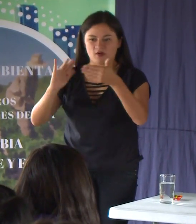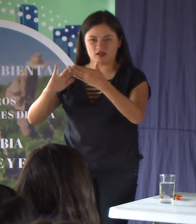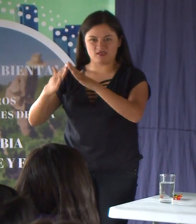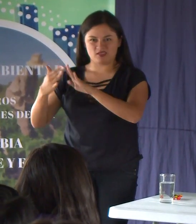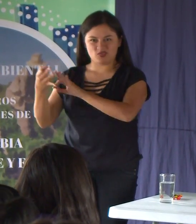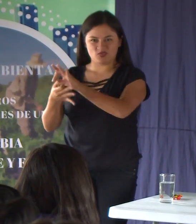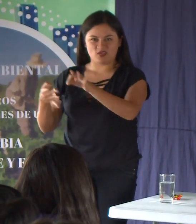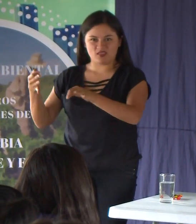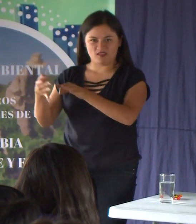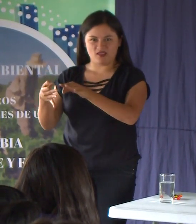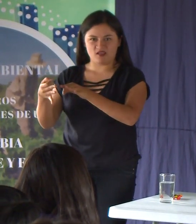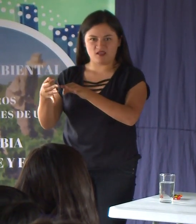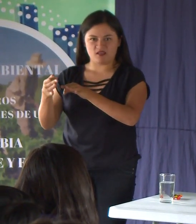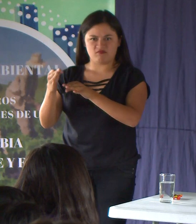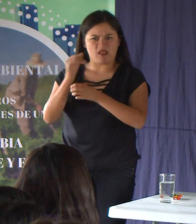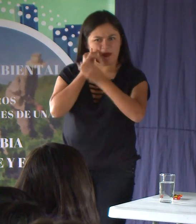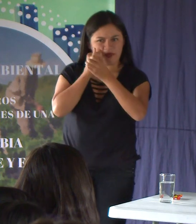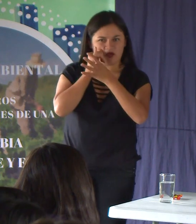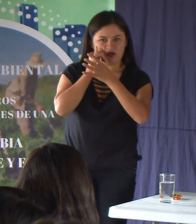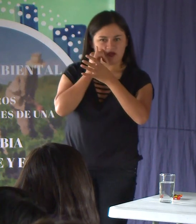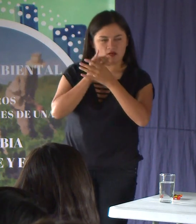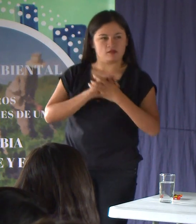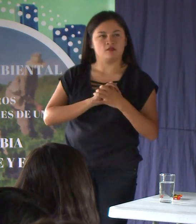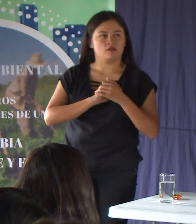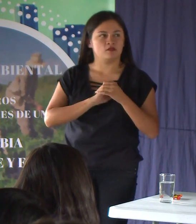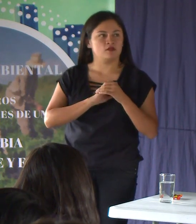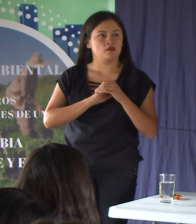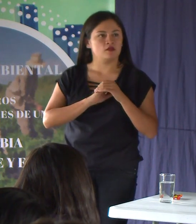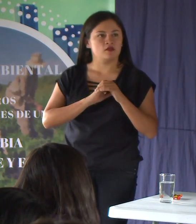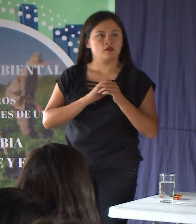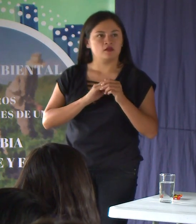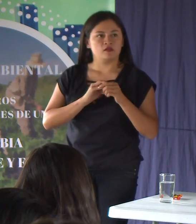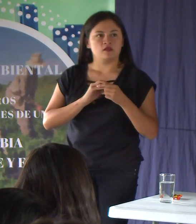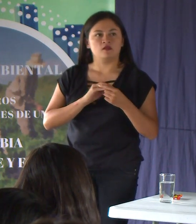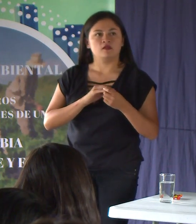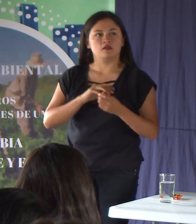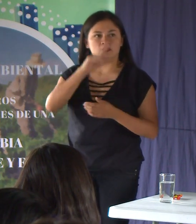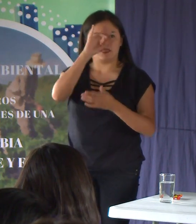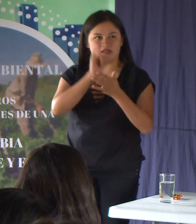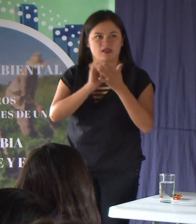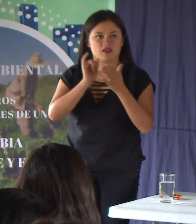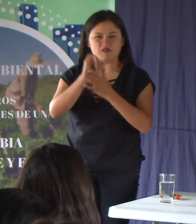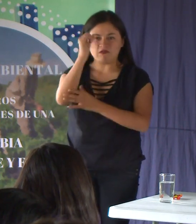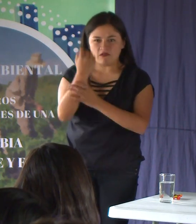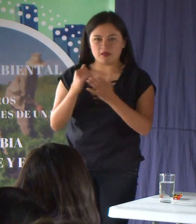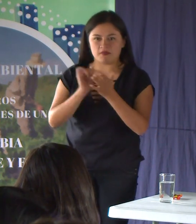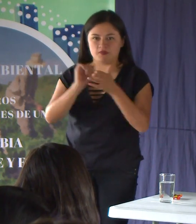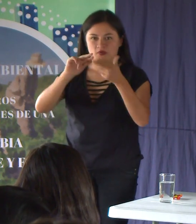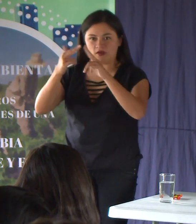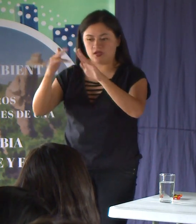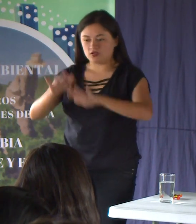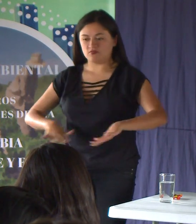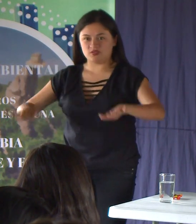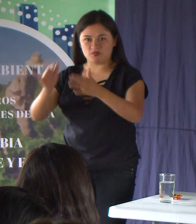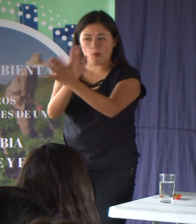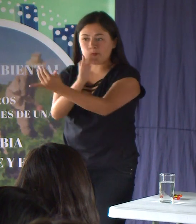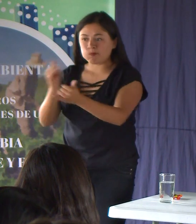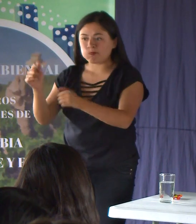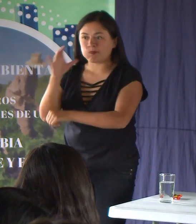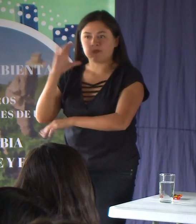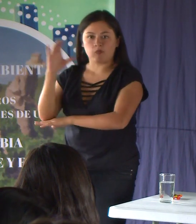pedagogía. Creo que esta crisis no solo tiene que ver con nuestras realidades nacionales, sino tiene que